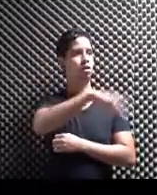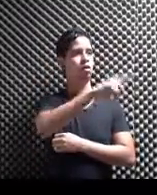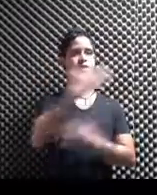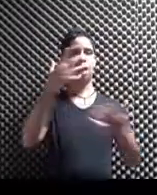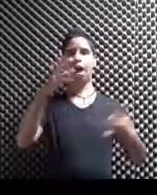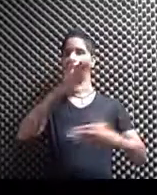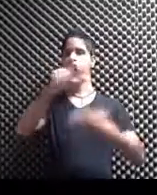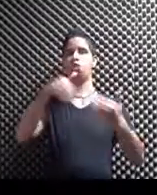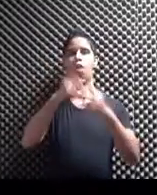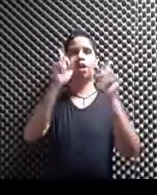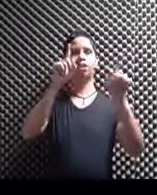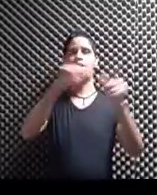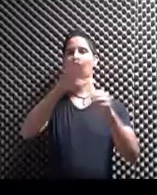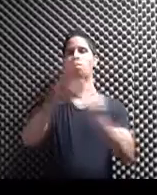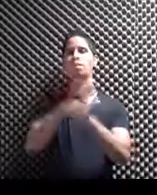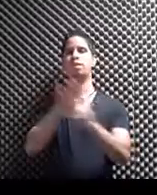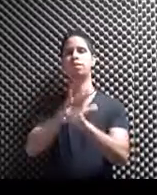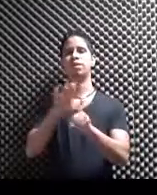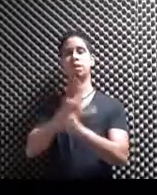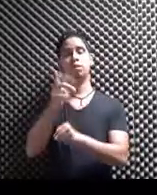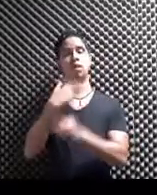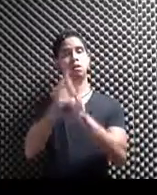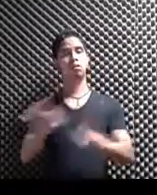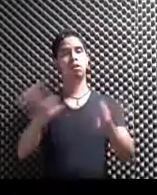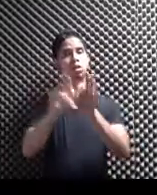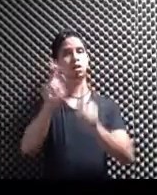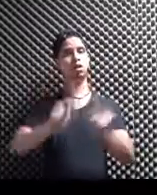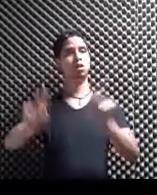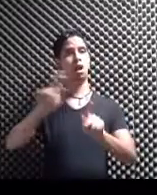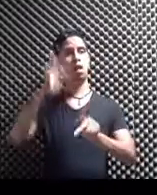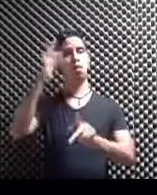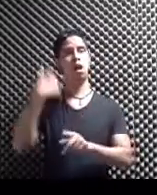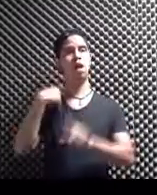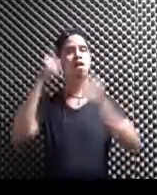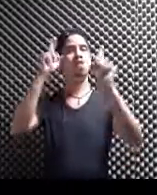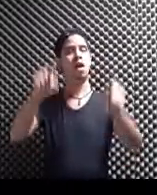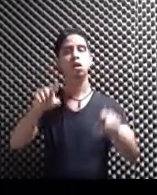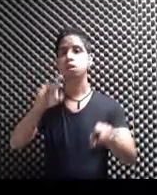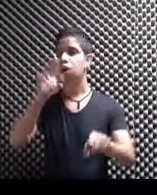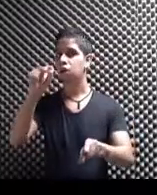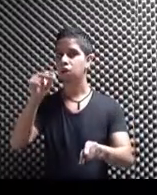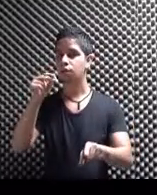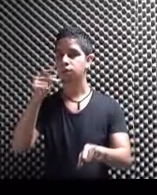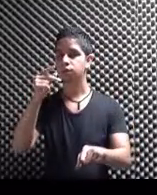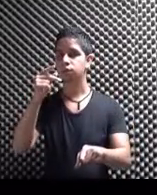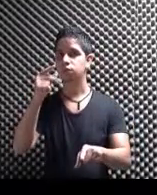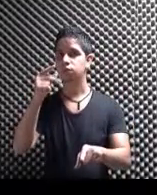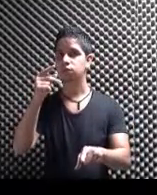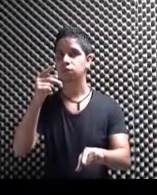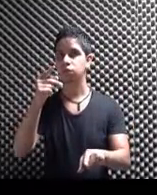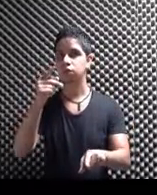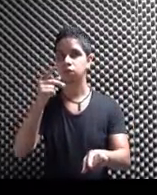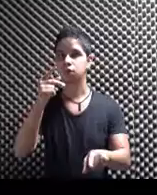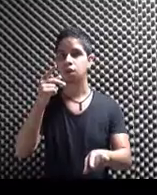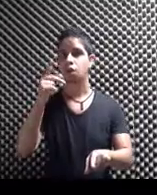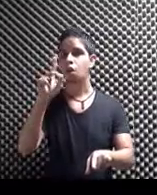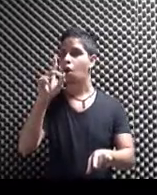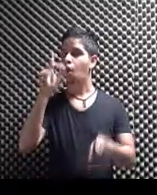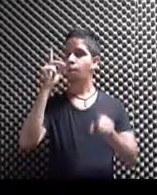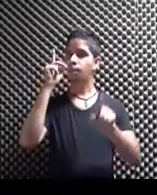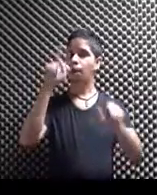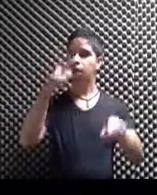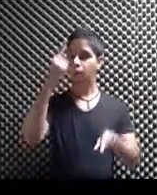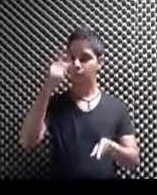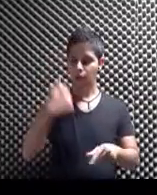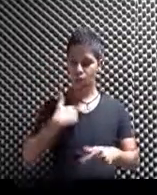y bien importante gente vaya porque usted quiera hacer algo con su vida no vaya para que Diana le diga que hacer